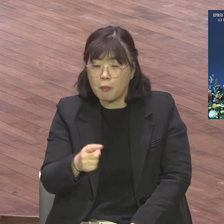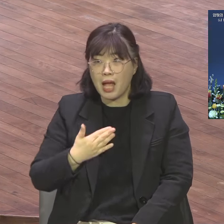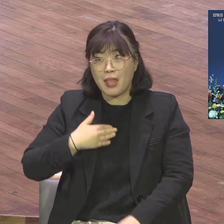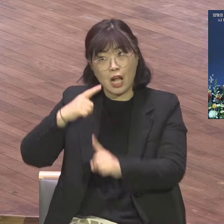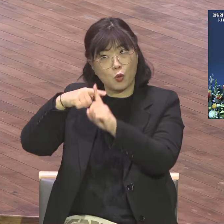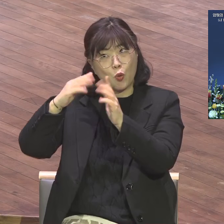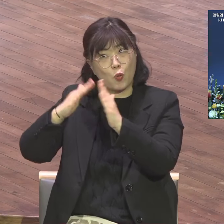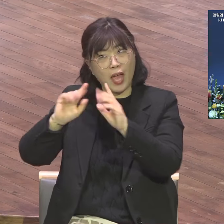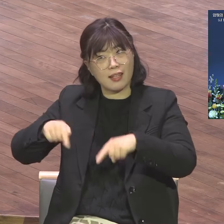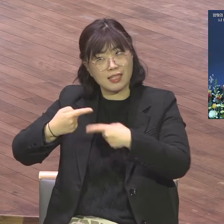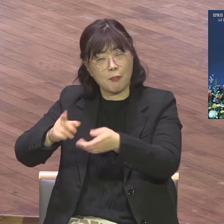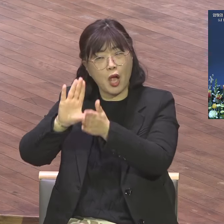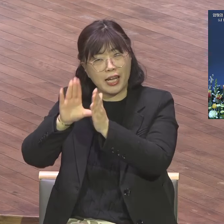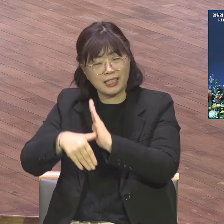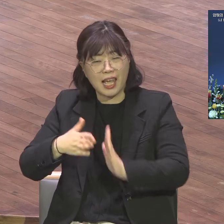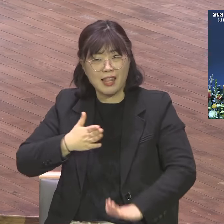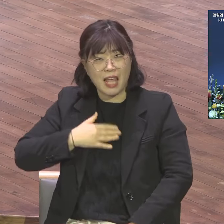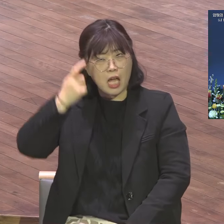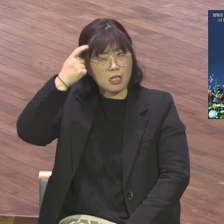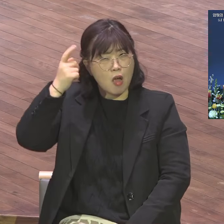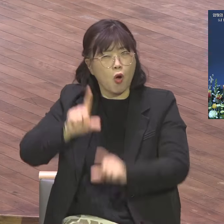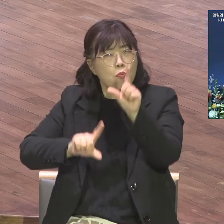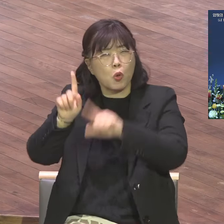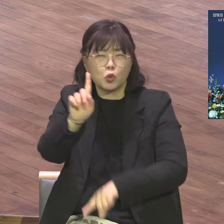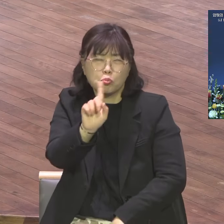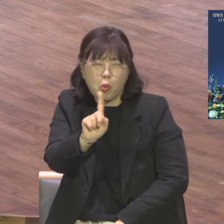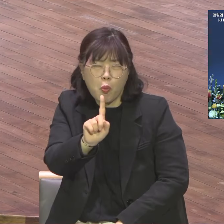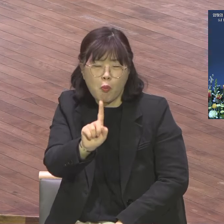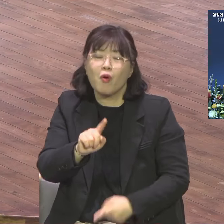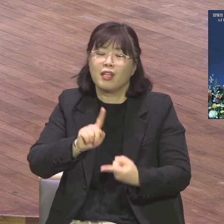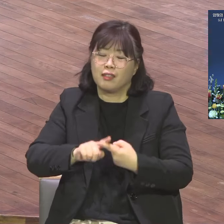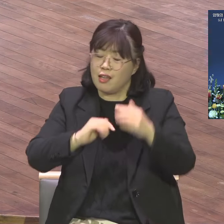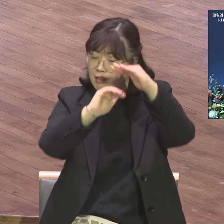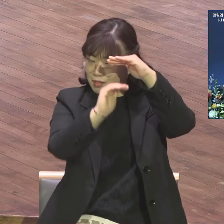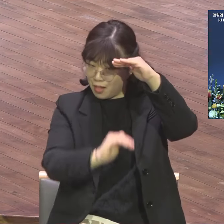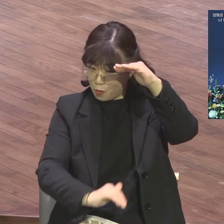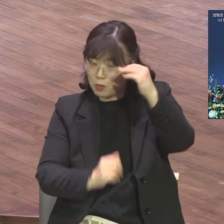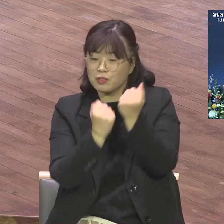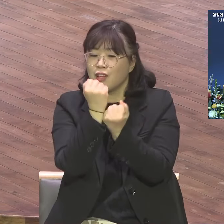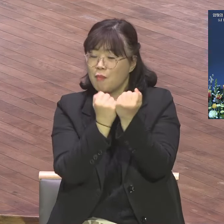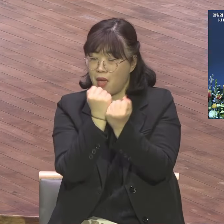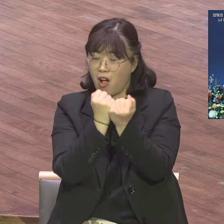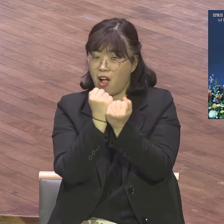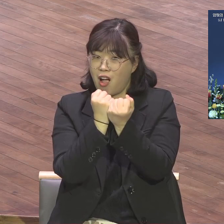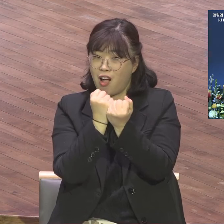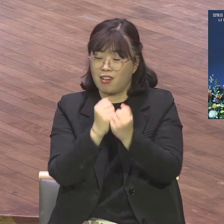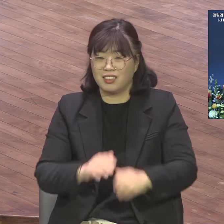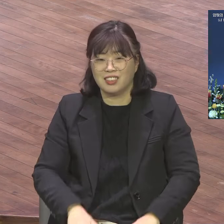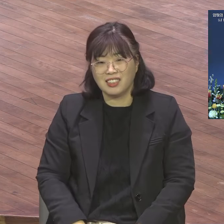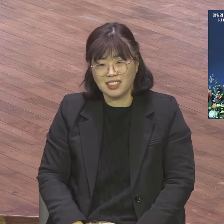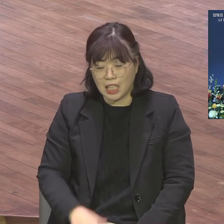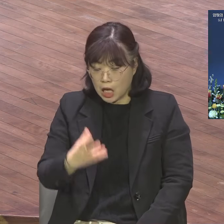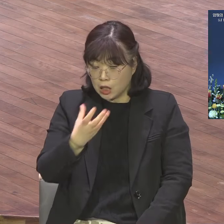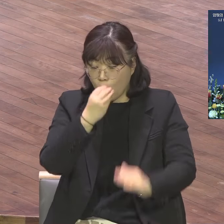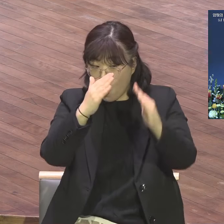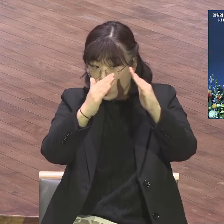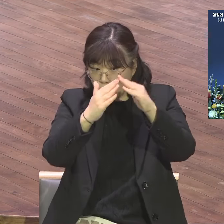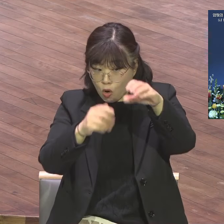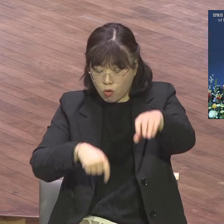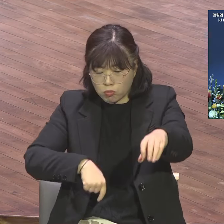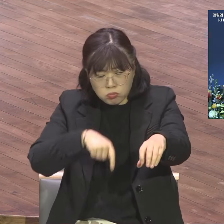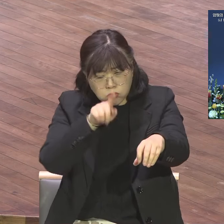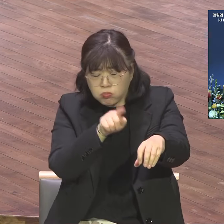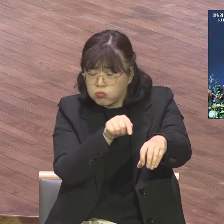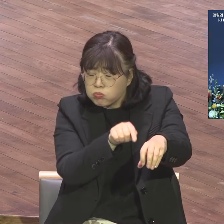받은 이스라엘 백성들은요, 하나님의 임재의 상징이 성전이에요.